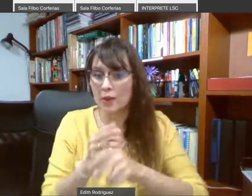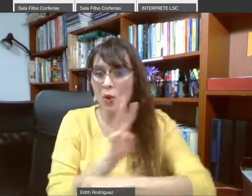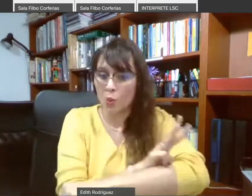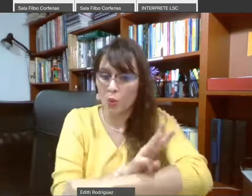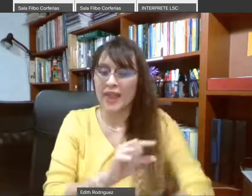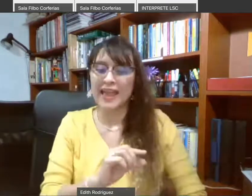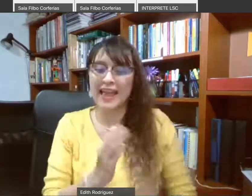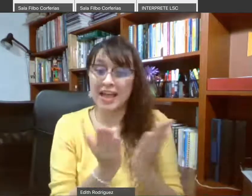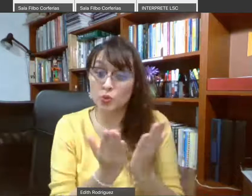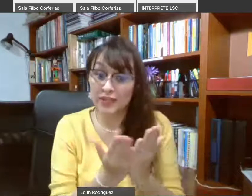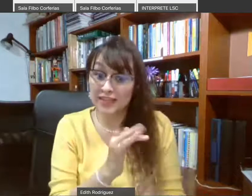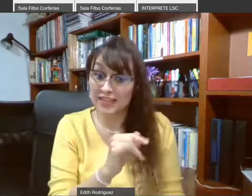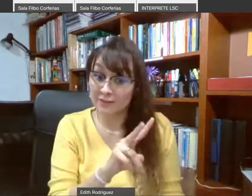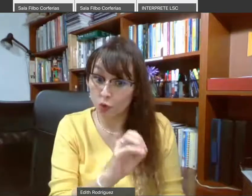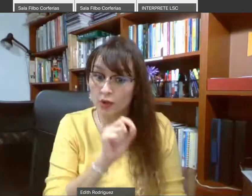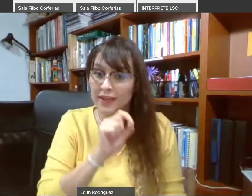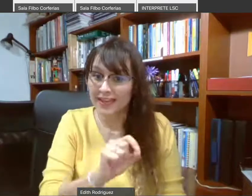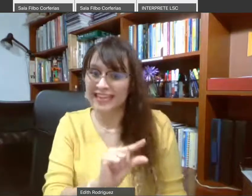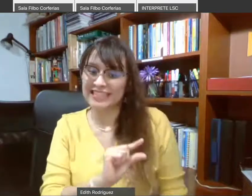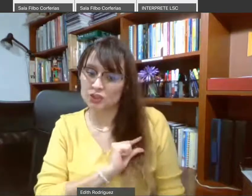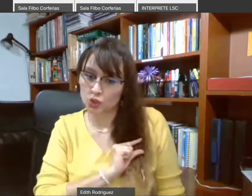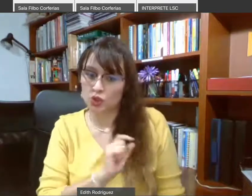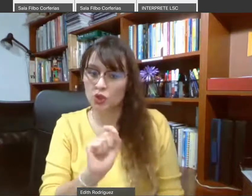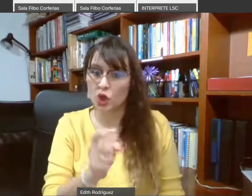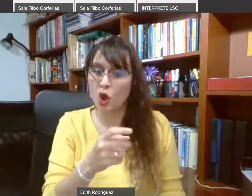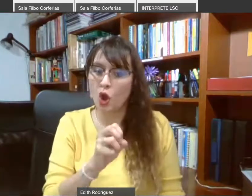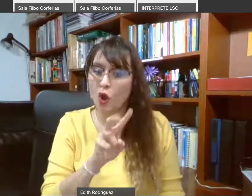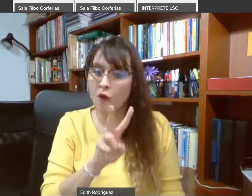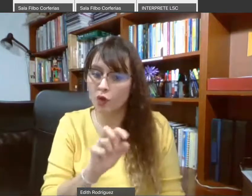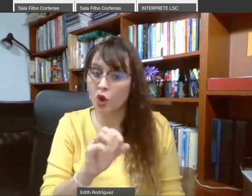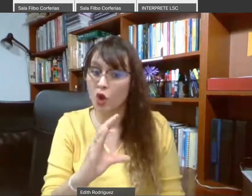pueden encontrar en la página web de Insor Educativo. Entonces,